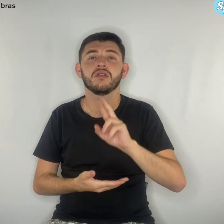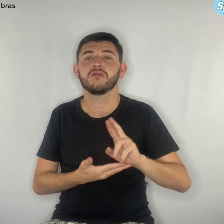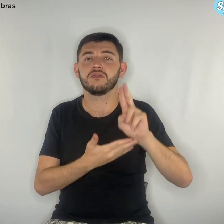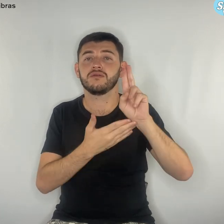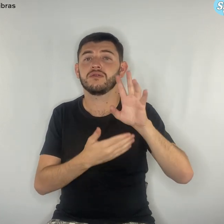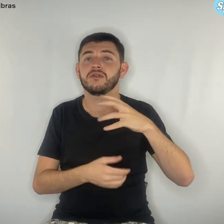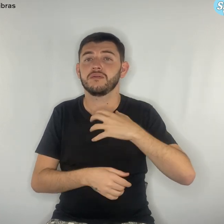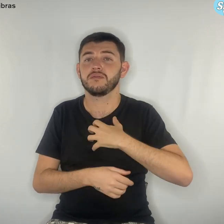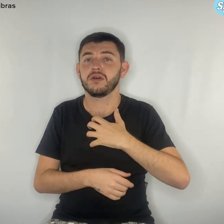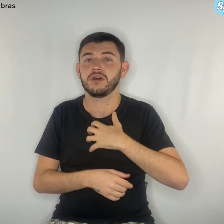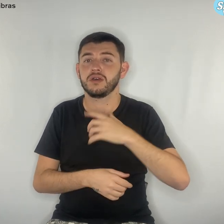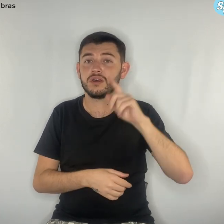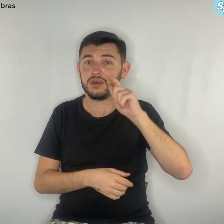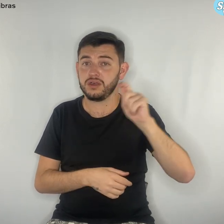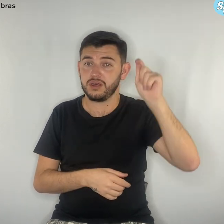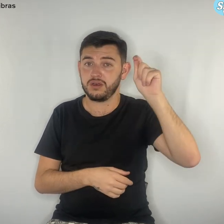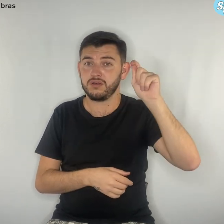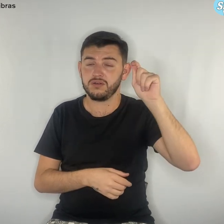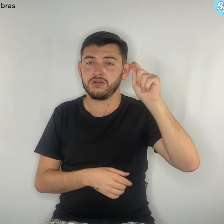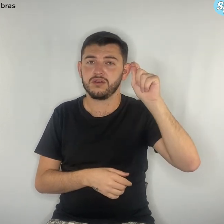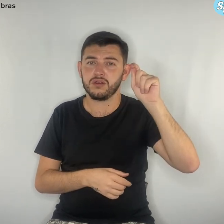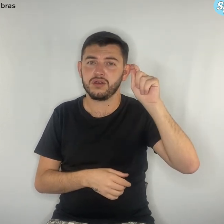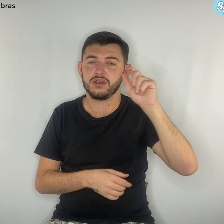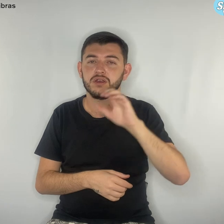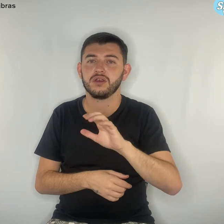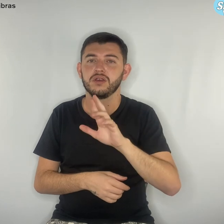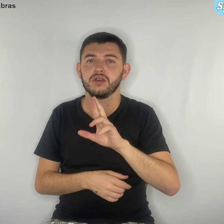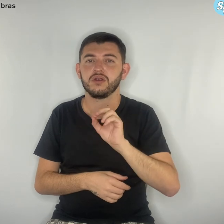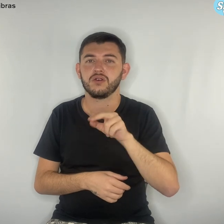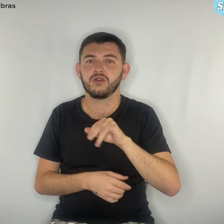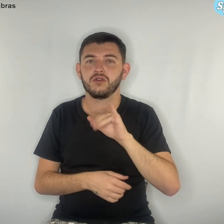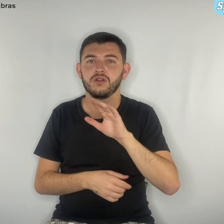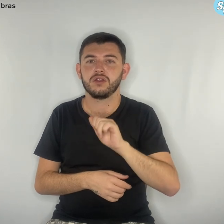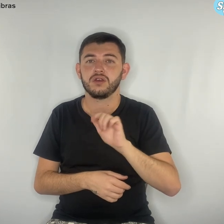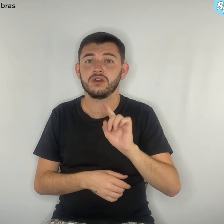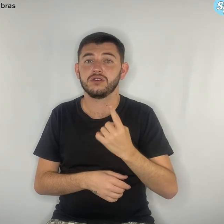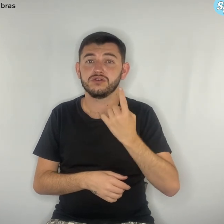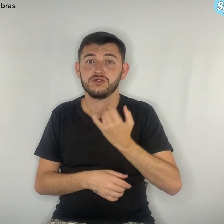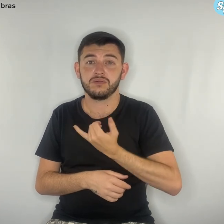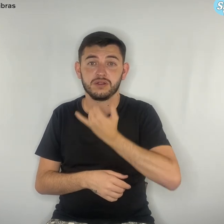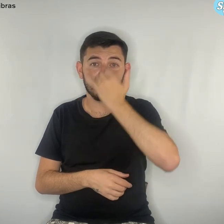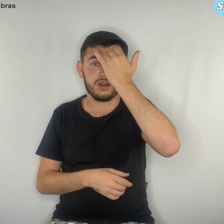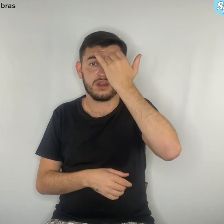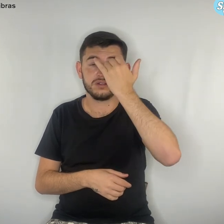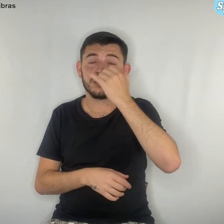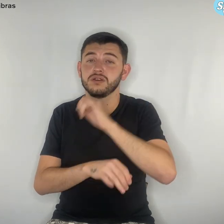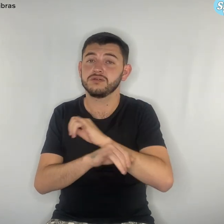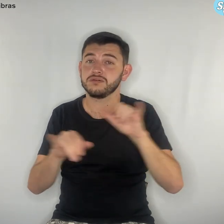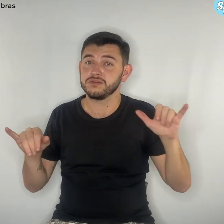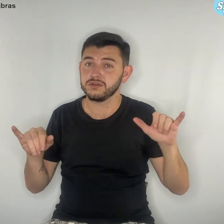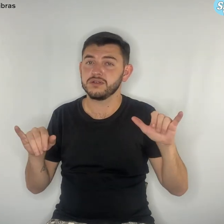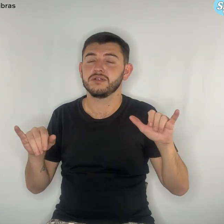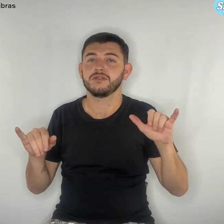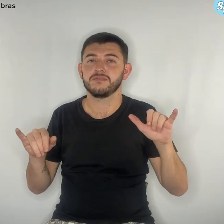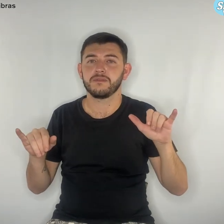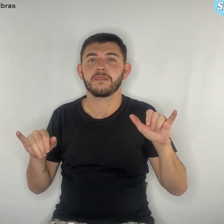e autor de Crônica de uma Tragédia Anunciada, artigo publicado na